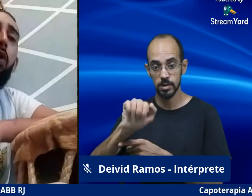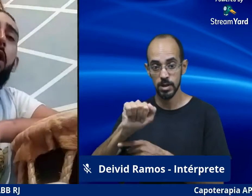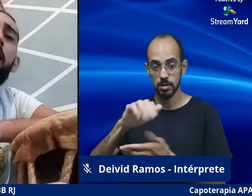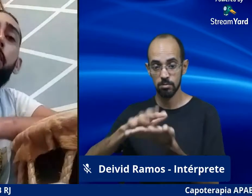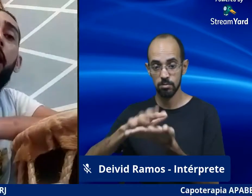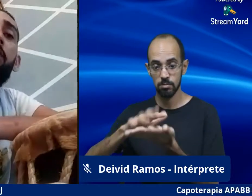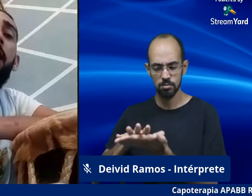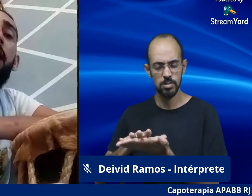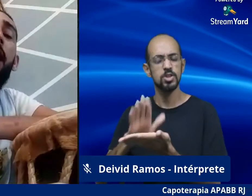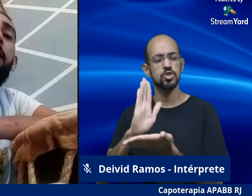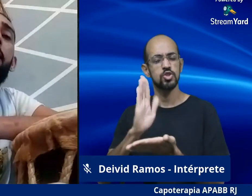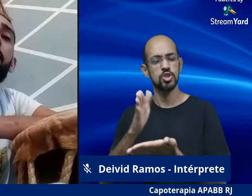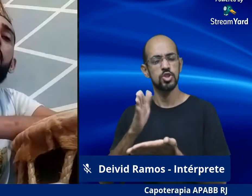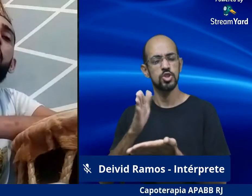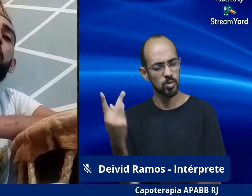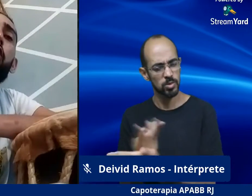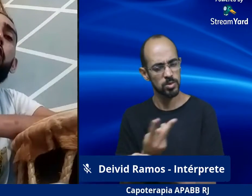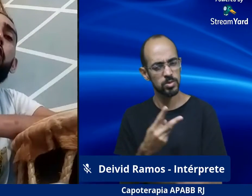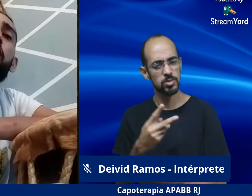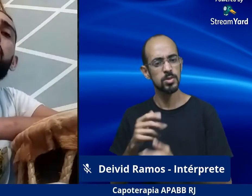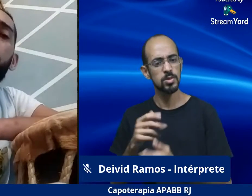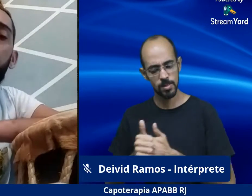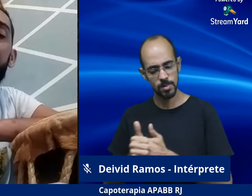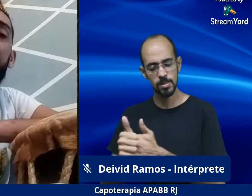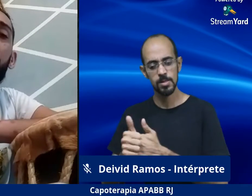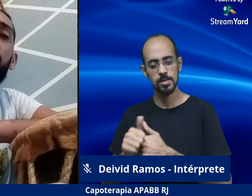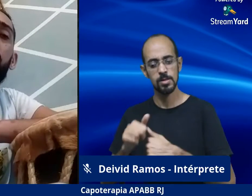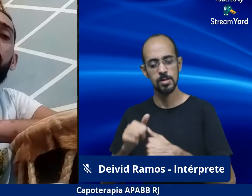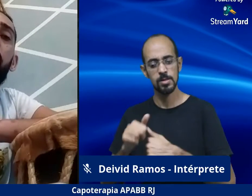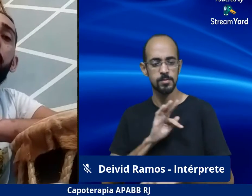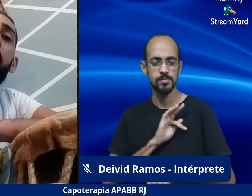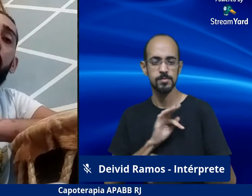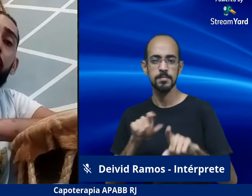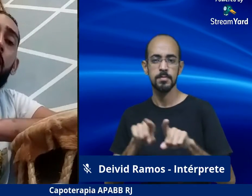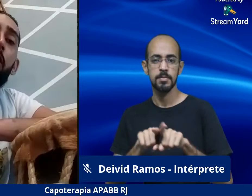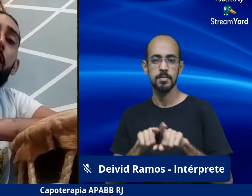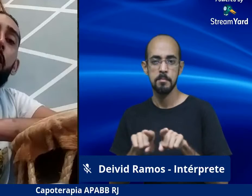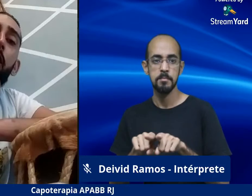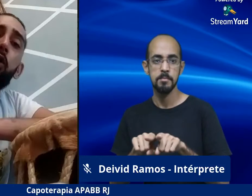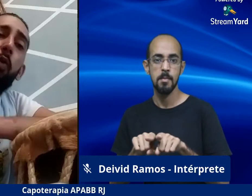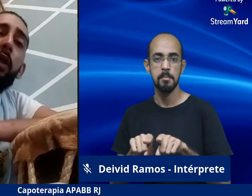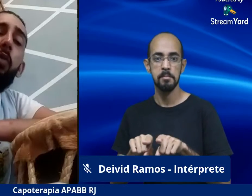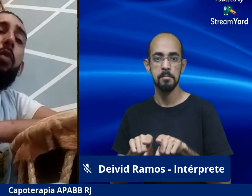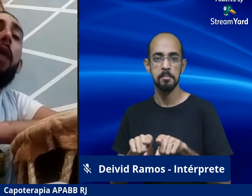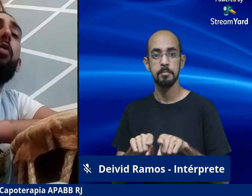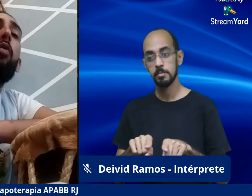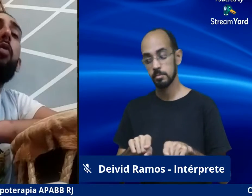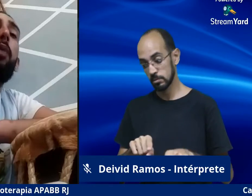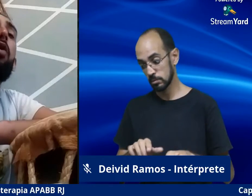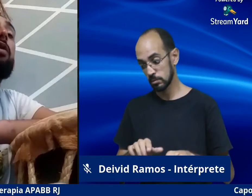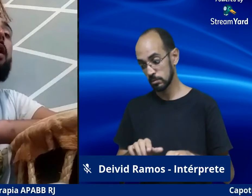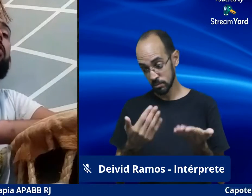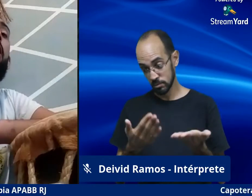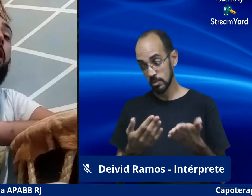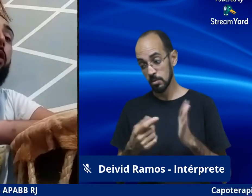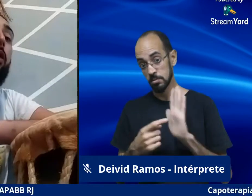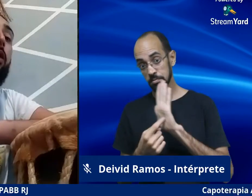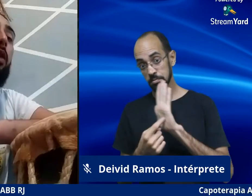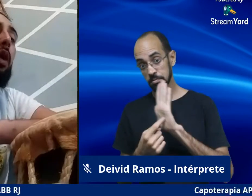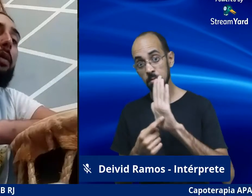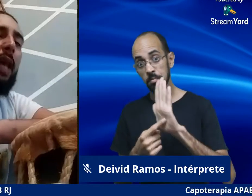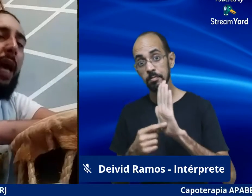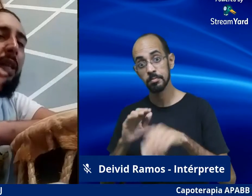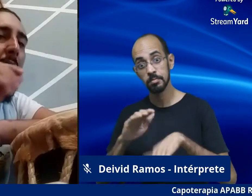jongo, e por aí vai. Né. Tudo isso foi perseguido. Né. Então, isso mostra muito mais do preconceito.